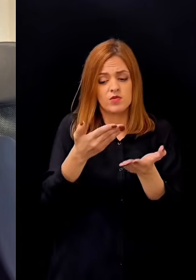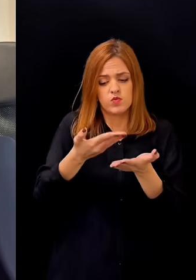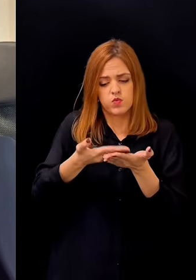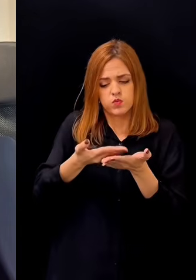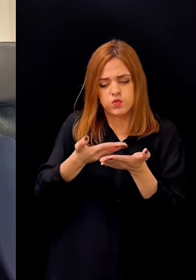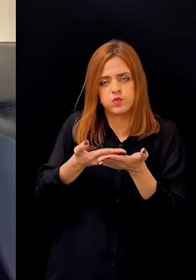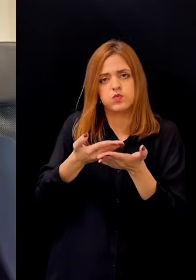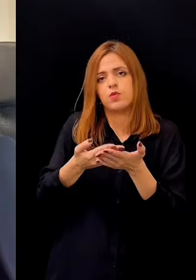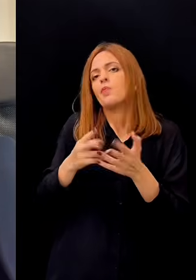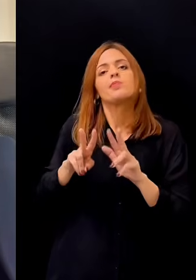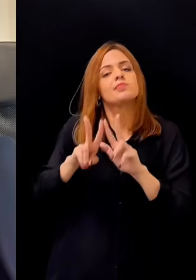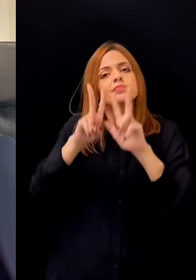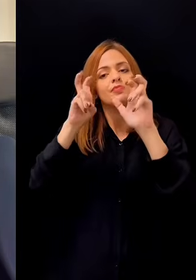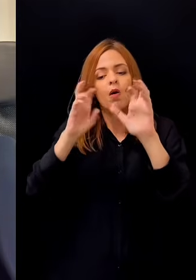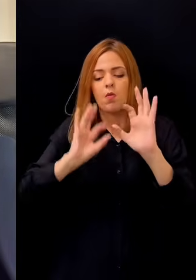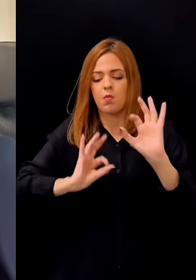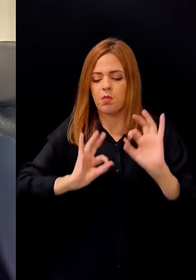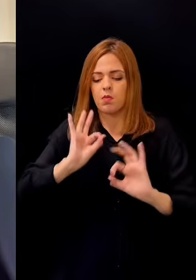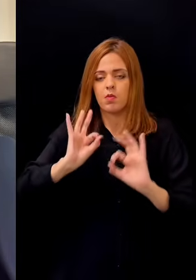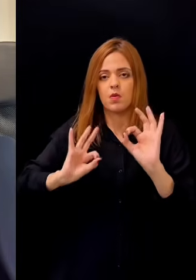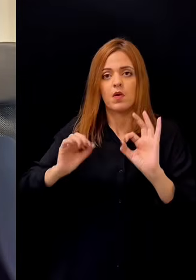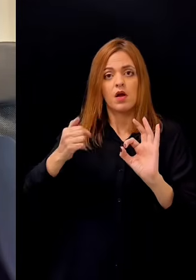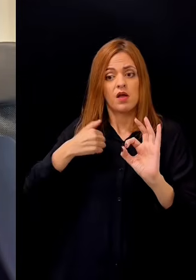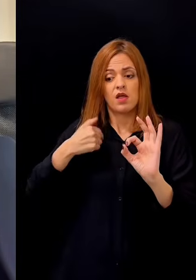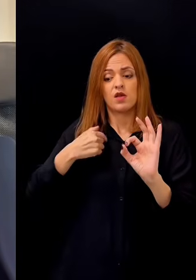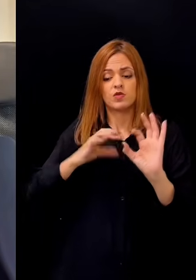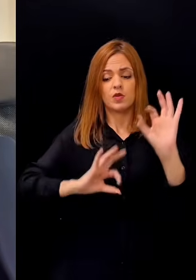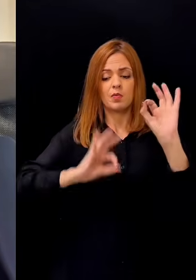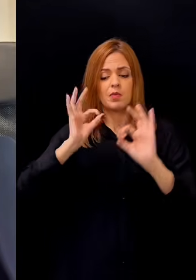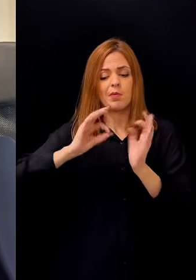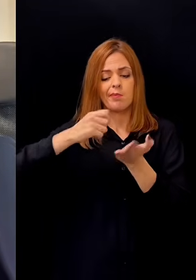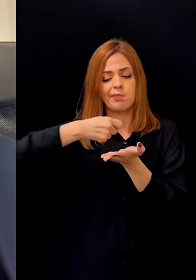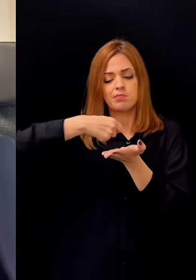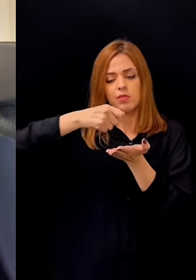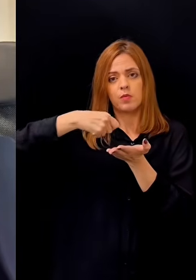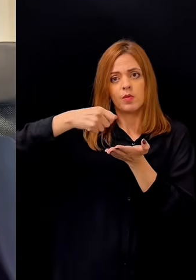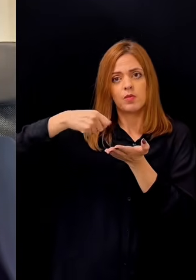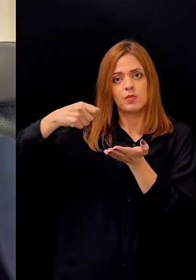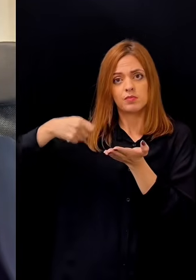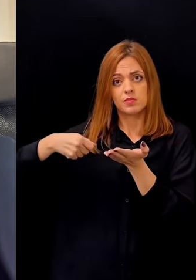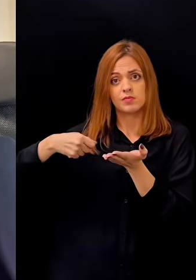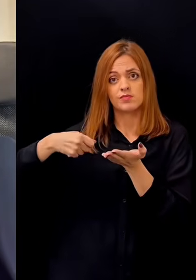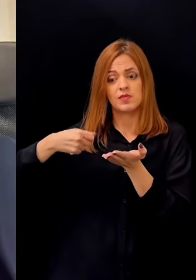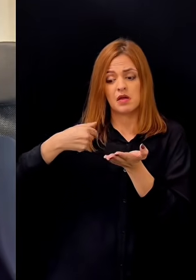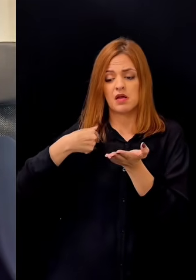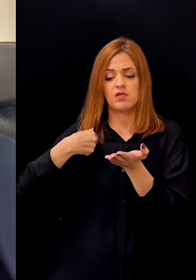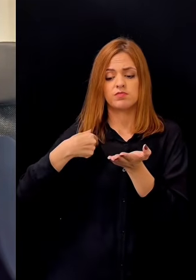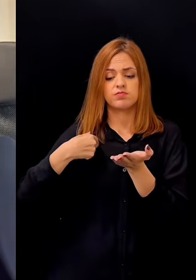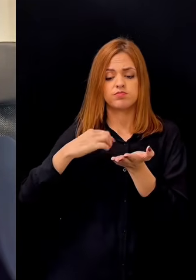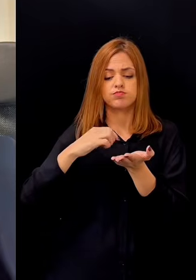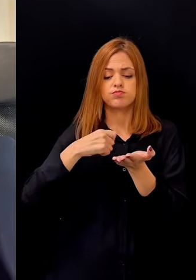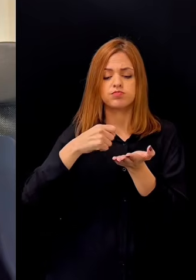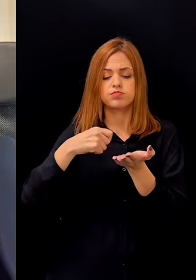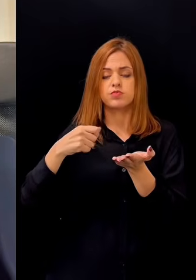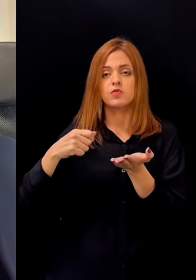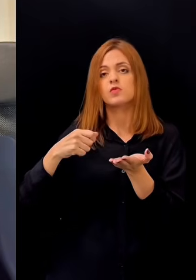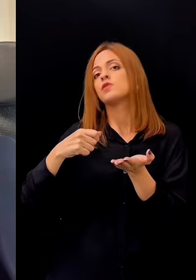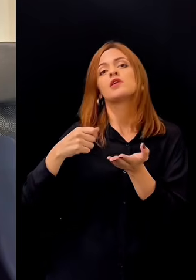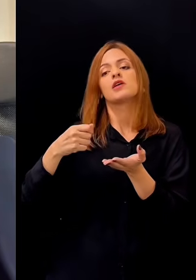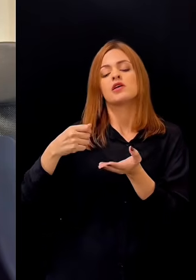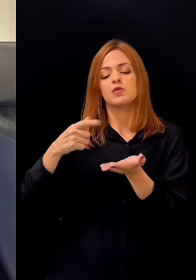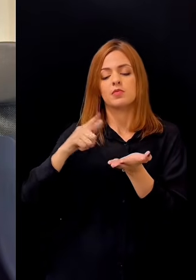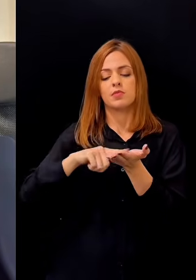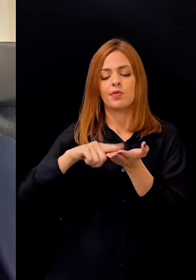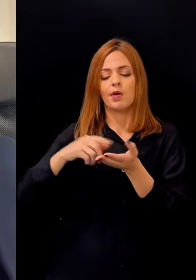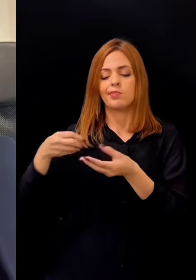nós estamos preparando, eu estou preparando esse estudo pessoalmente, vai ser dado em todas